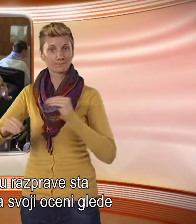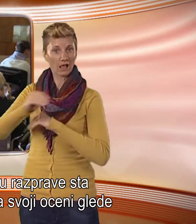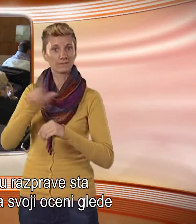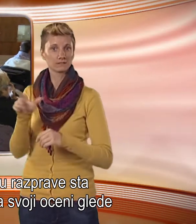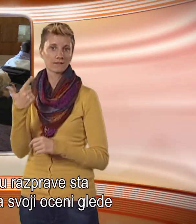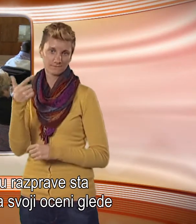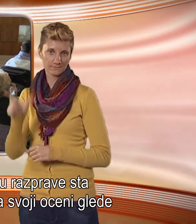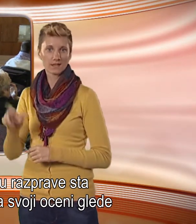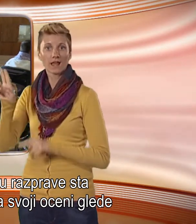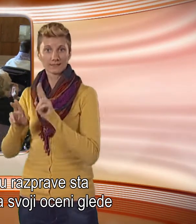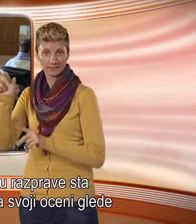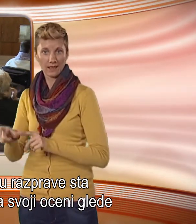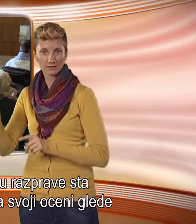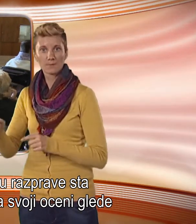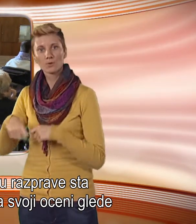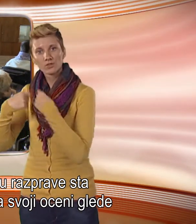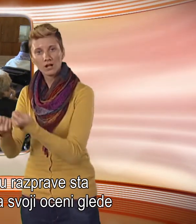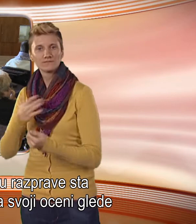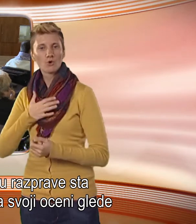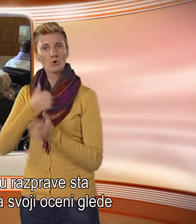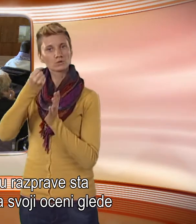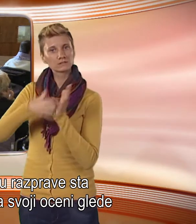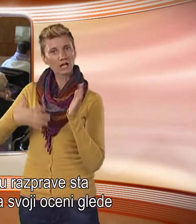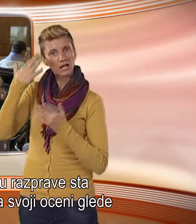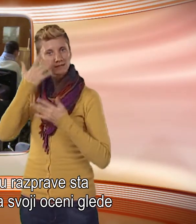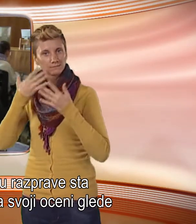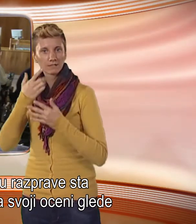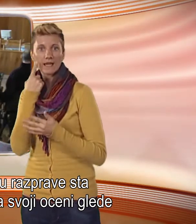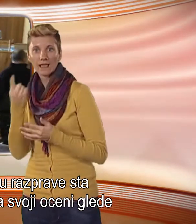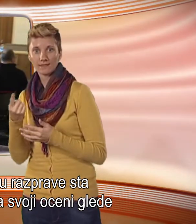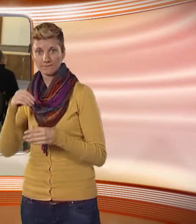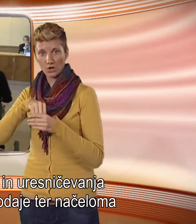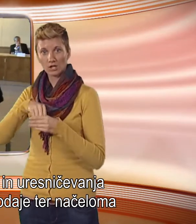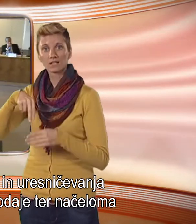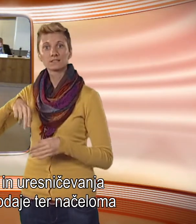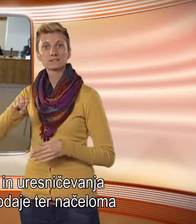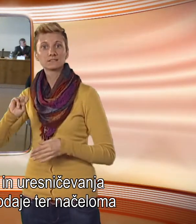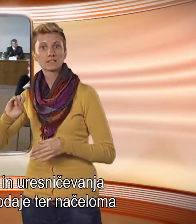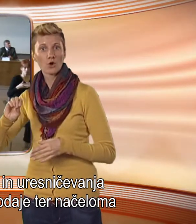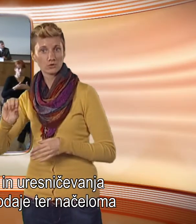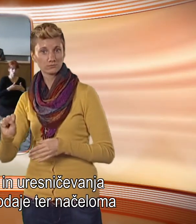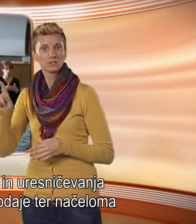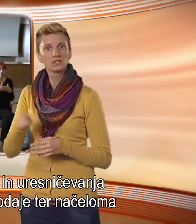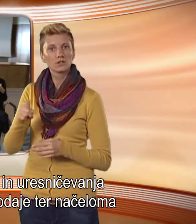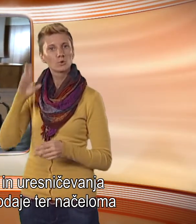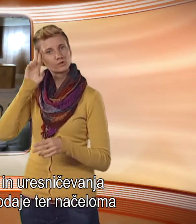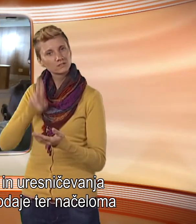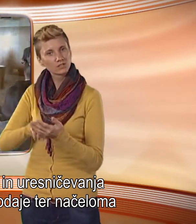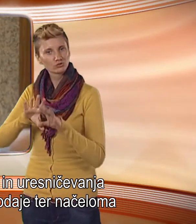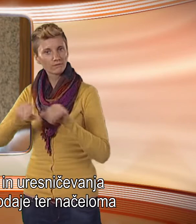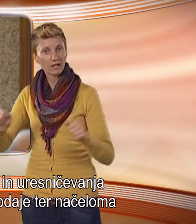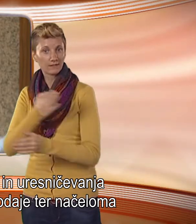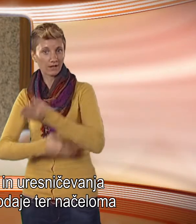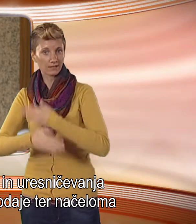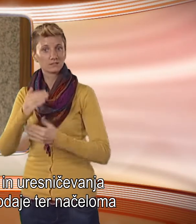razprave sta kandidata podala svoje oceni glede vloge Nacionalnega sveta invalidskih organizacij Slovenije in uresničevanja